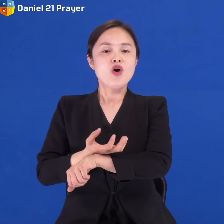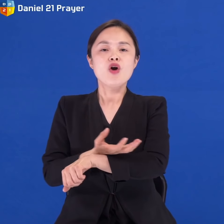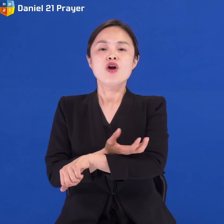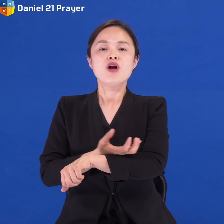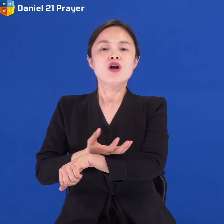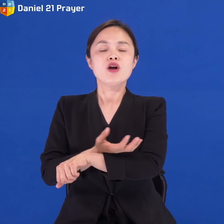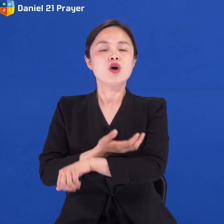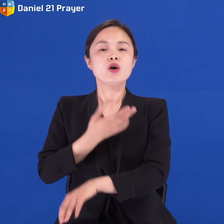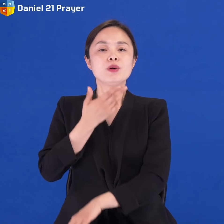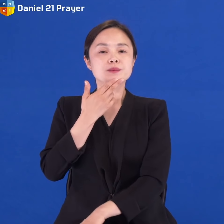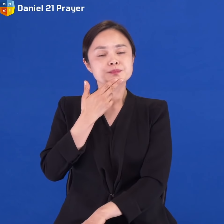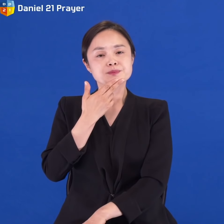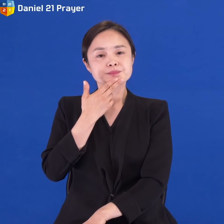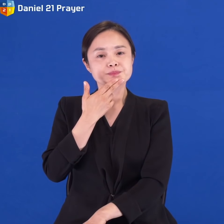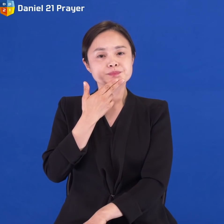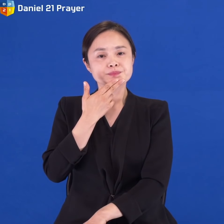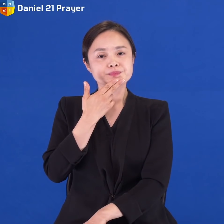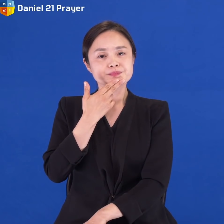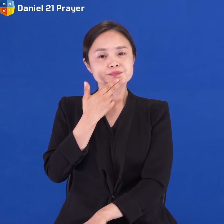신체화 장애라고 합니다.